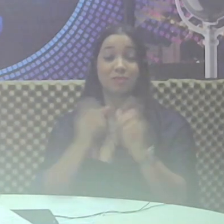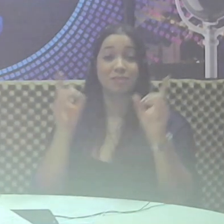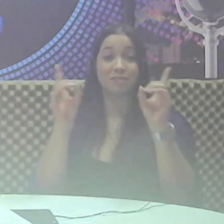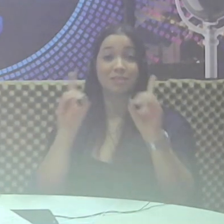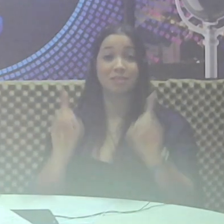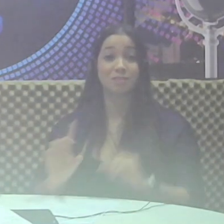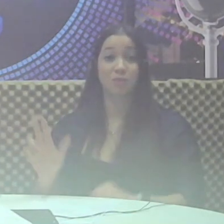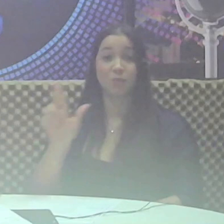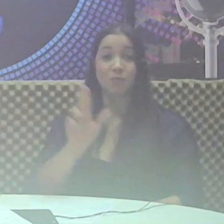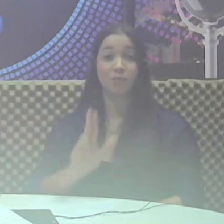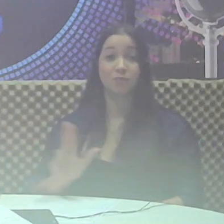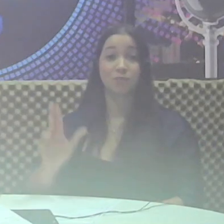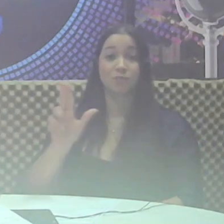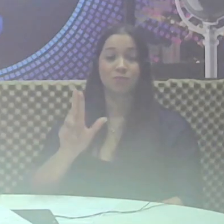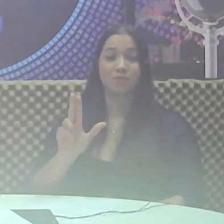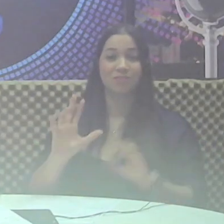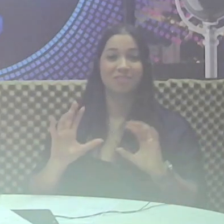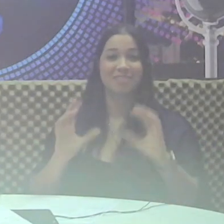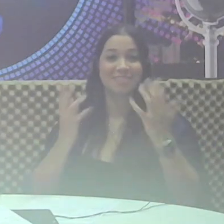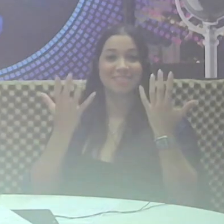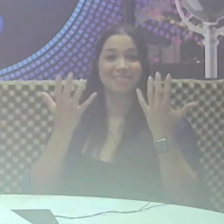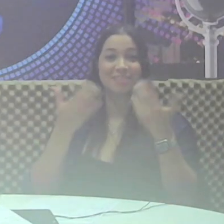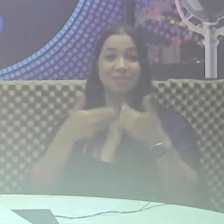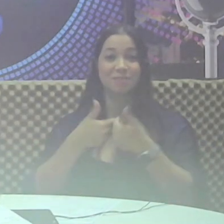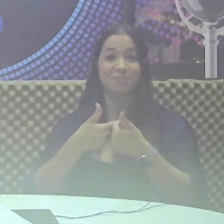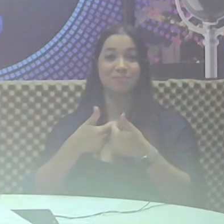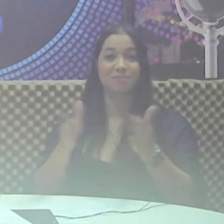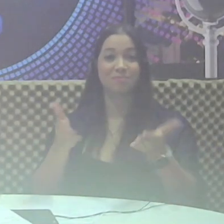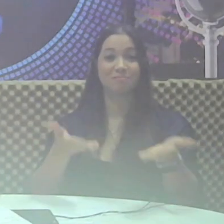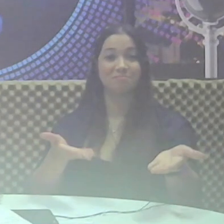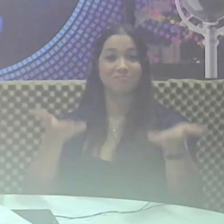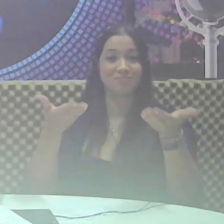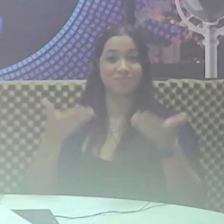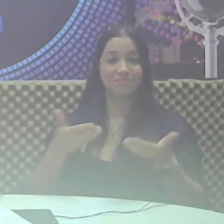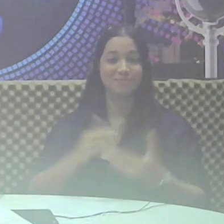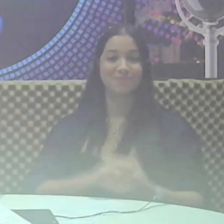de Uberlândia. O evento será aberto ao público.